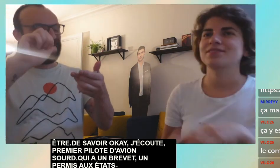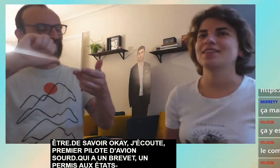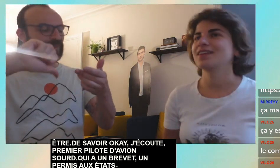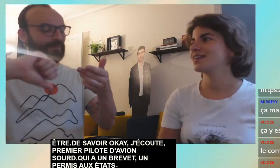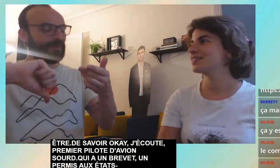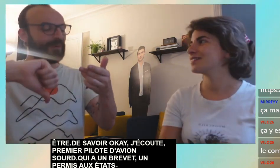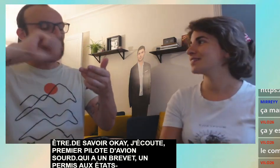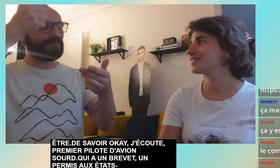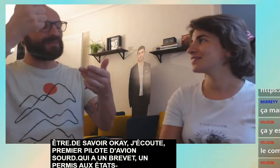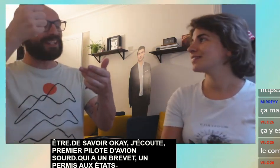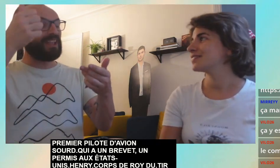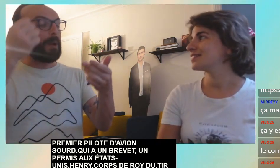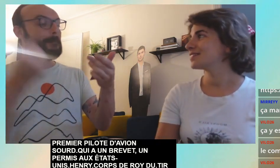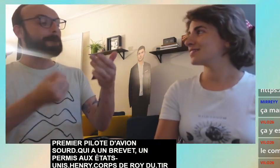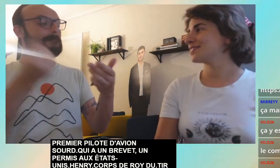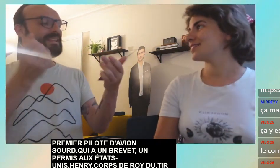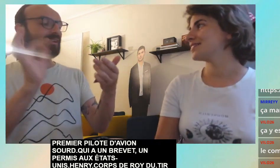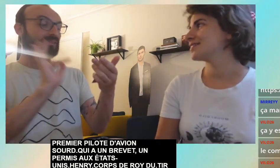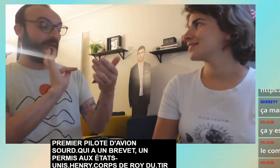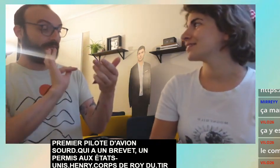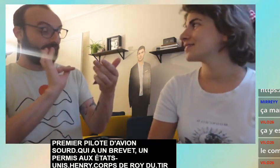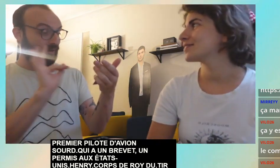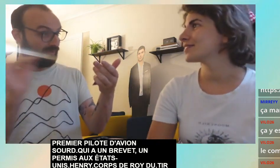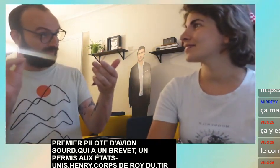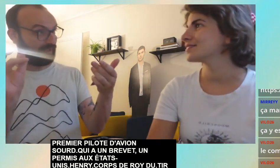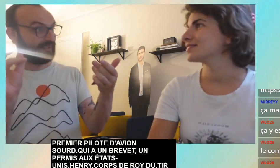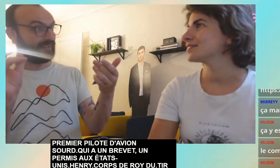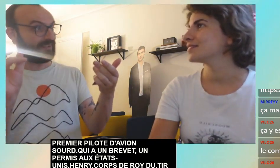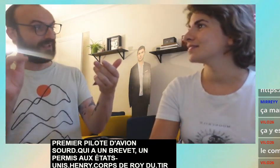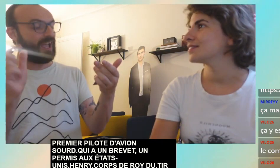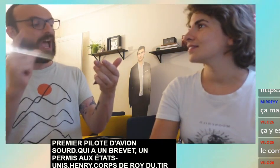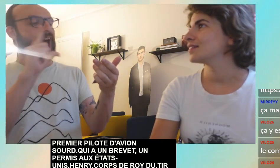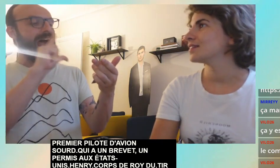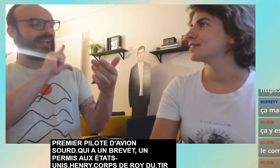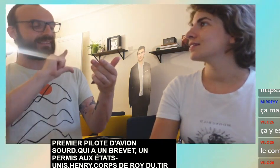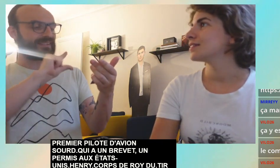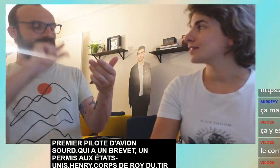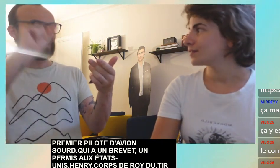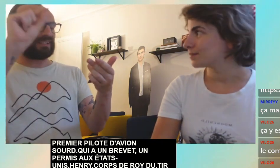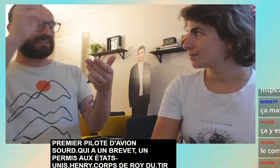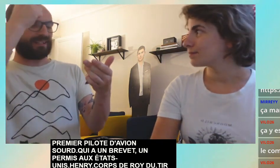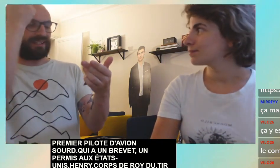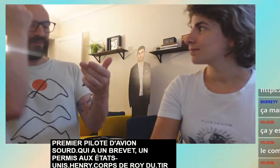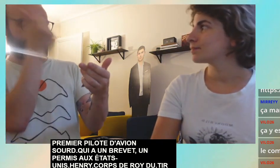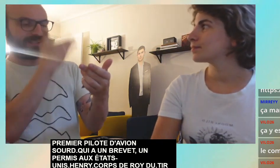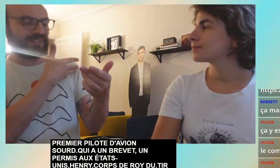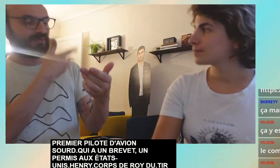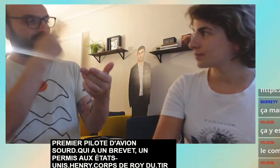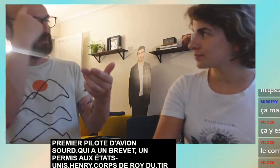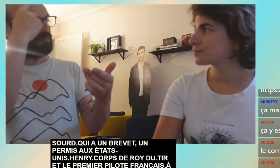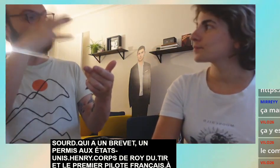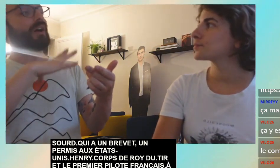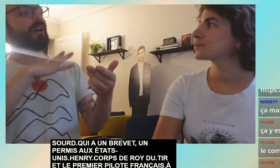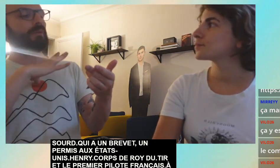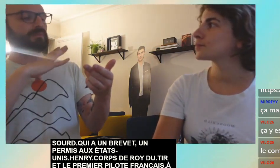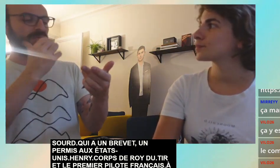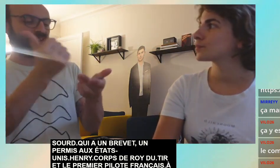est le premier pilote français à s'exiler aux États-Unis pour obtenir